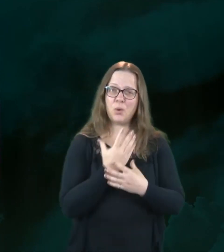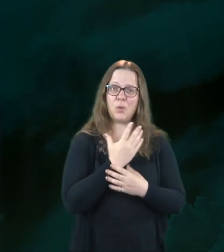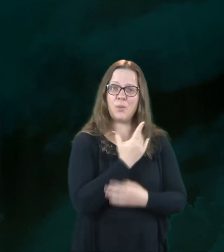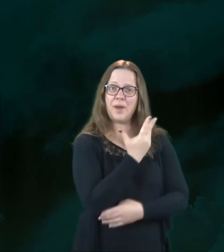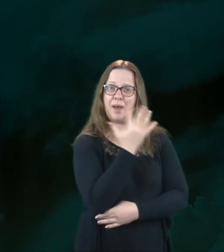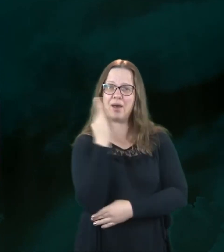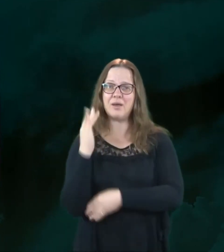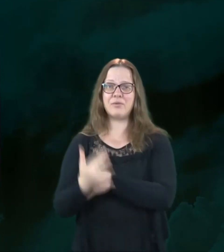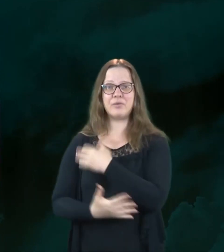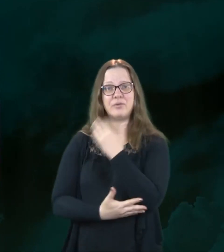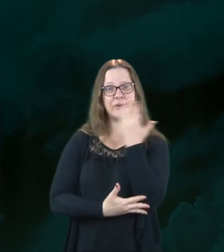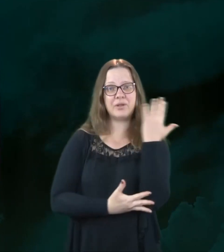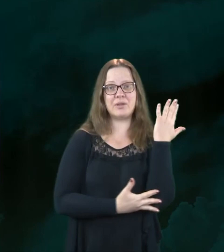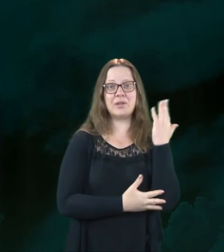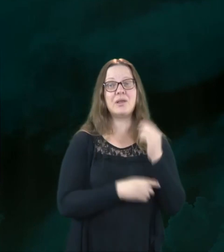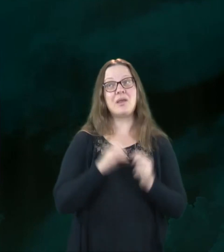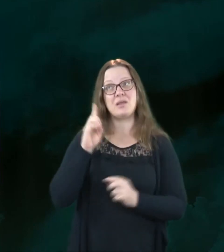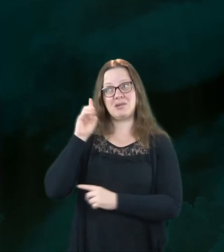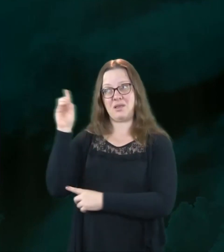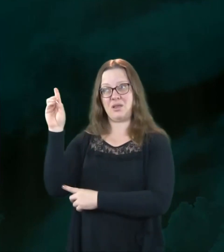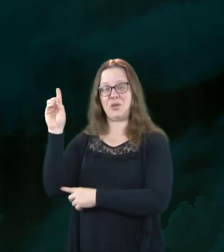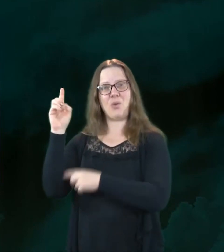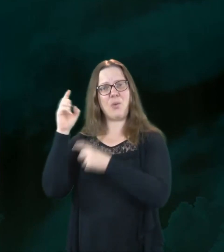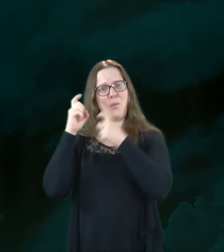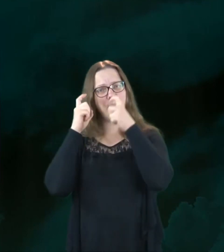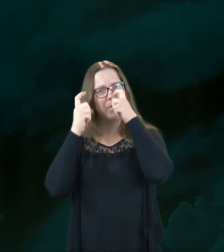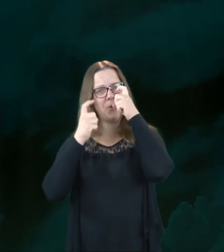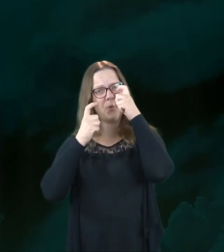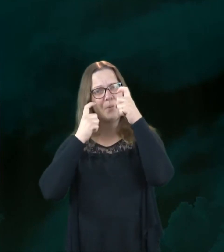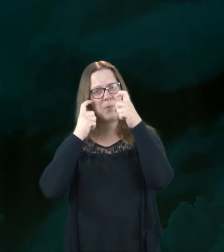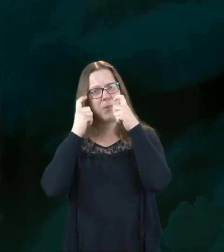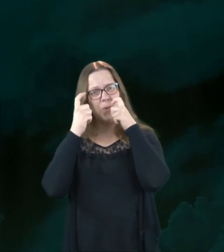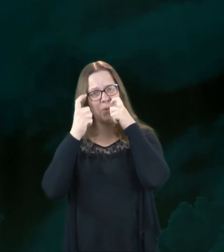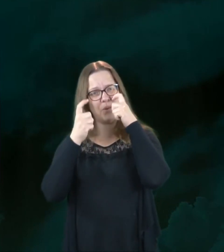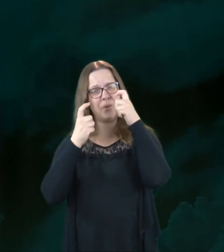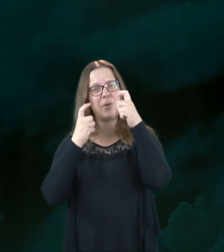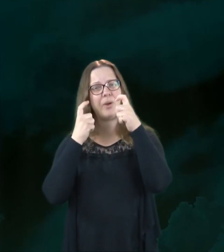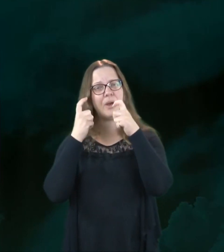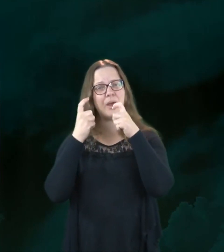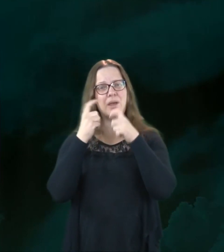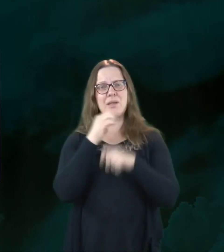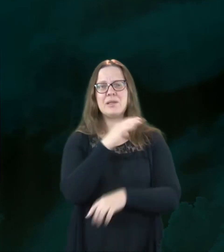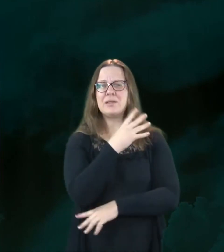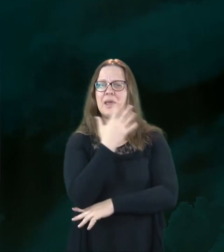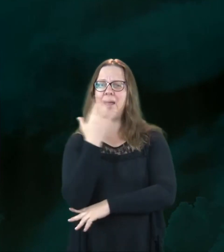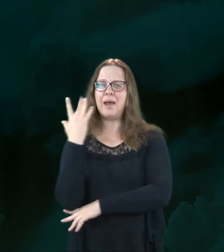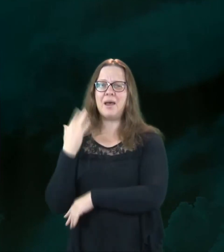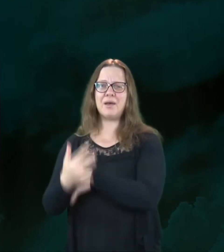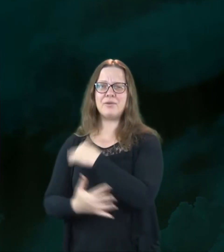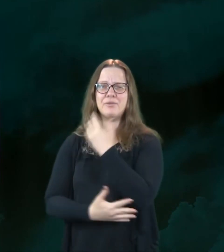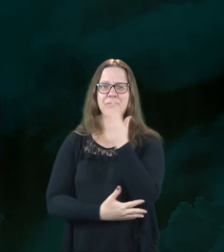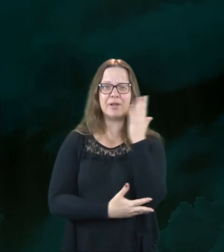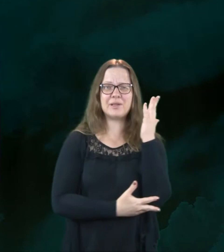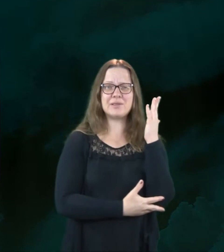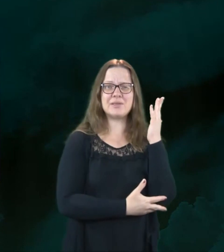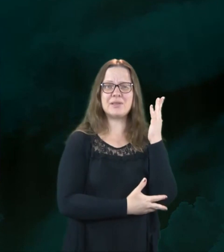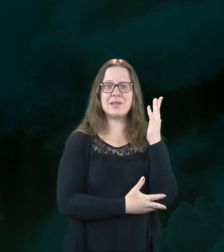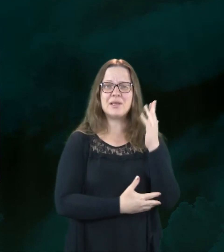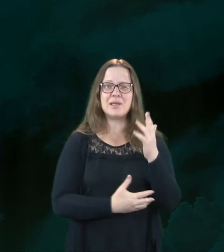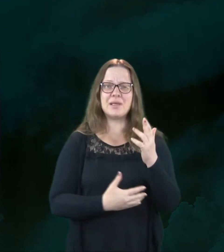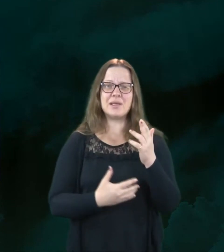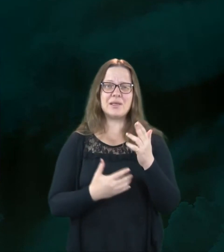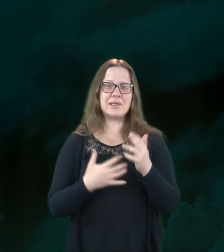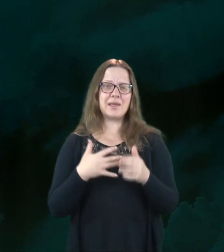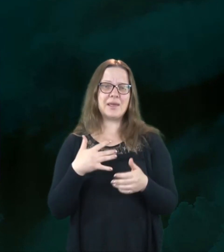com os nossos sentidos, né? Ele fez as árvores, né, que são agradáveis,